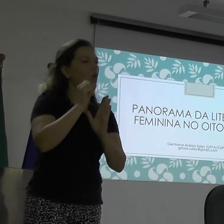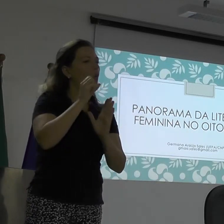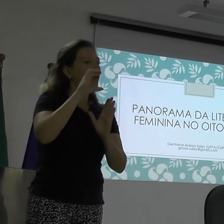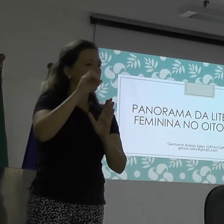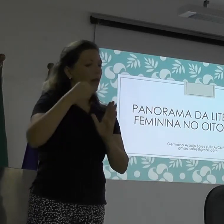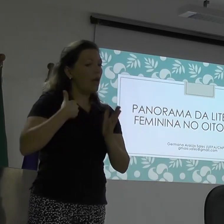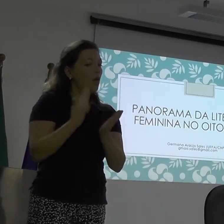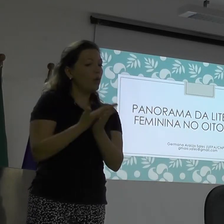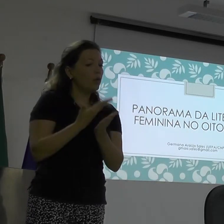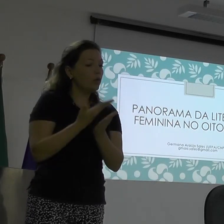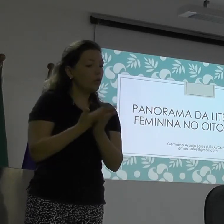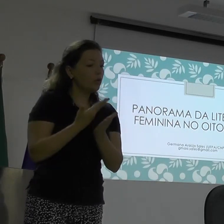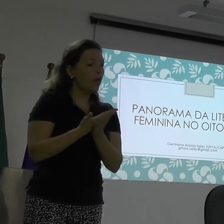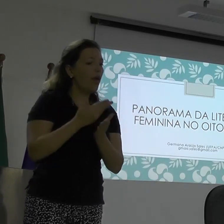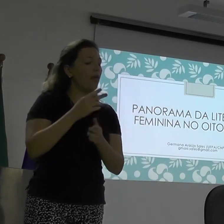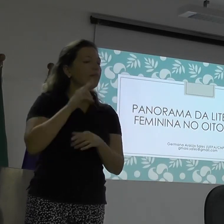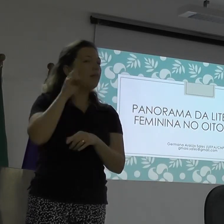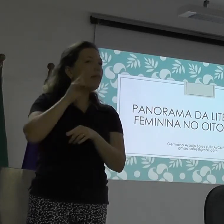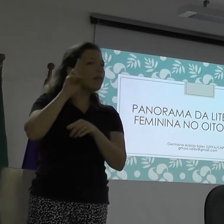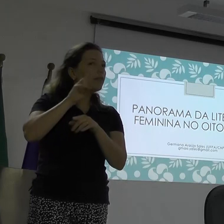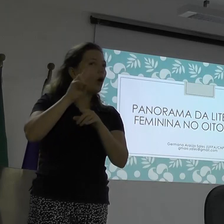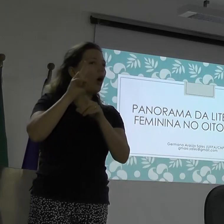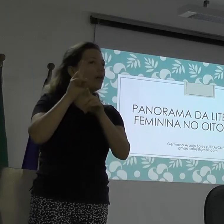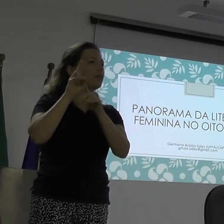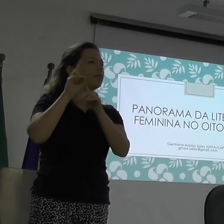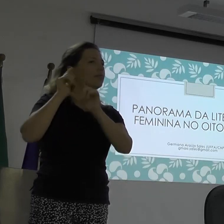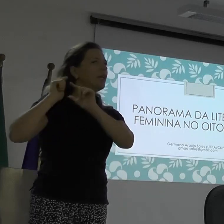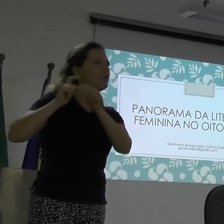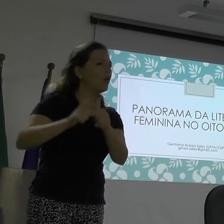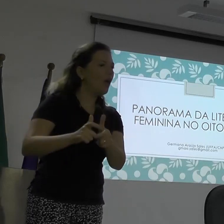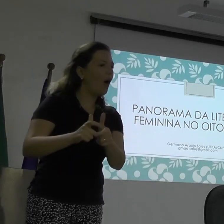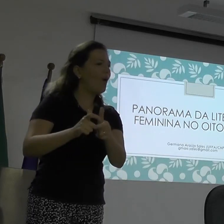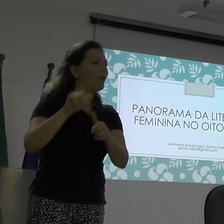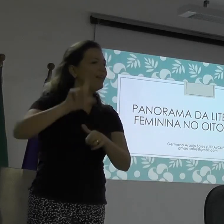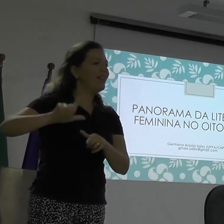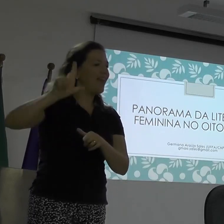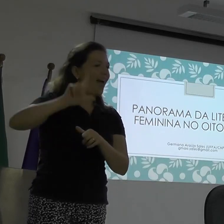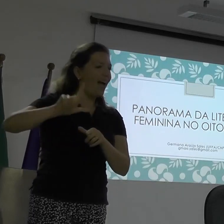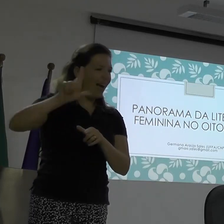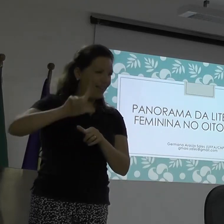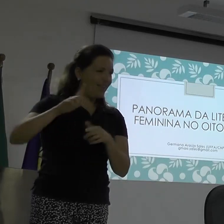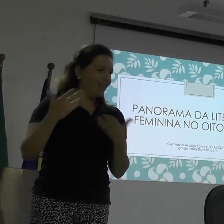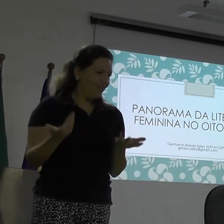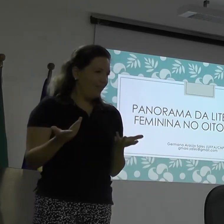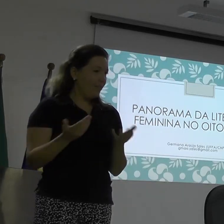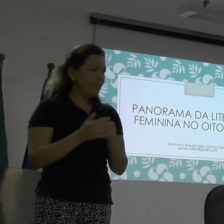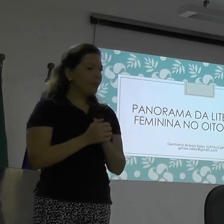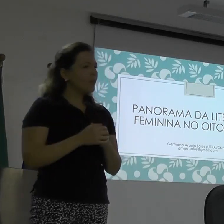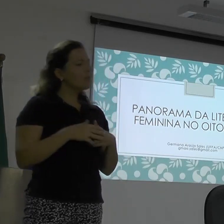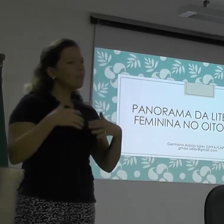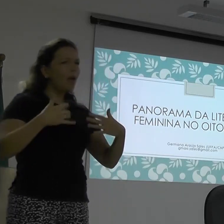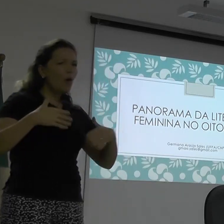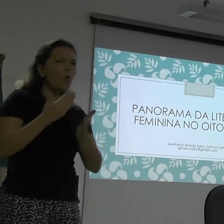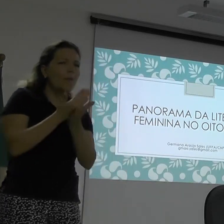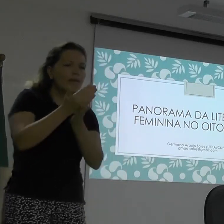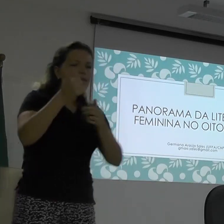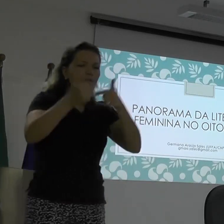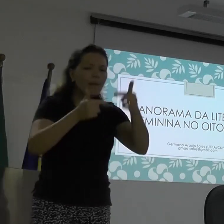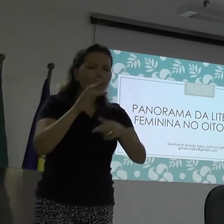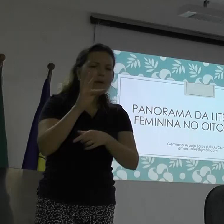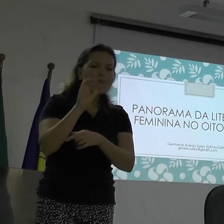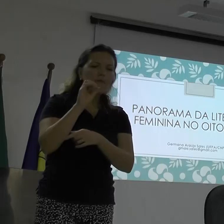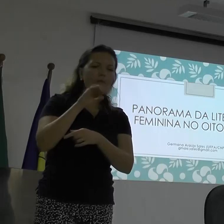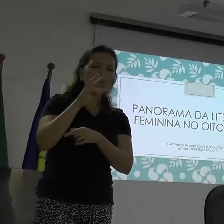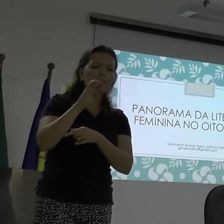literárias tradicionais. Para mim foi uma novidade muito grande quando eu comecei a trabalhar com fontes primárias, que foi no